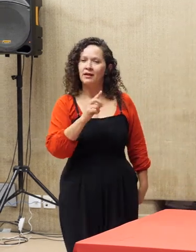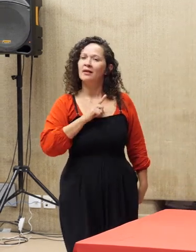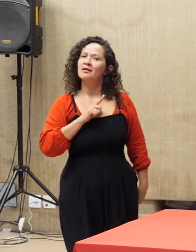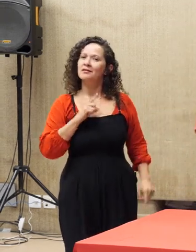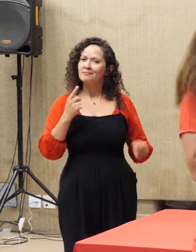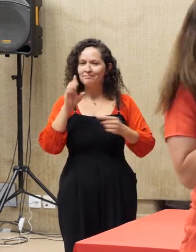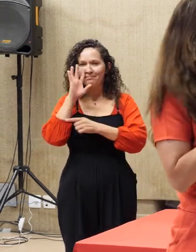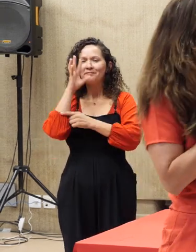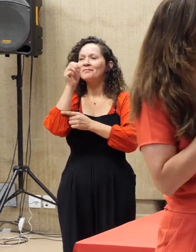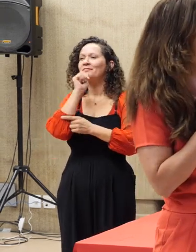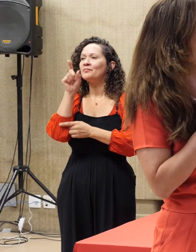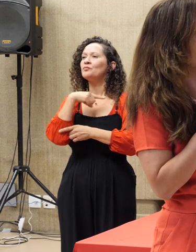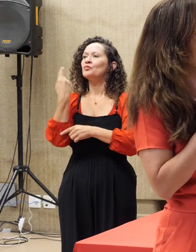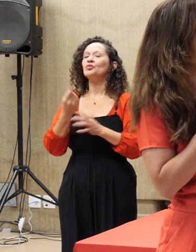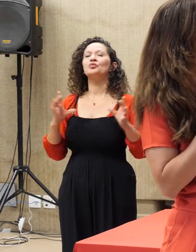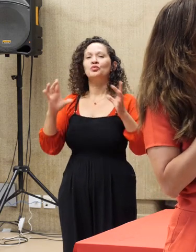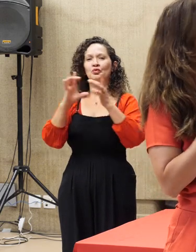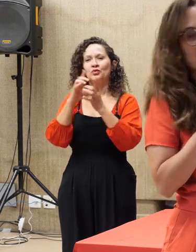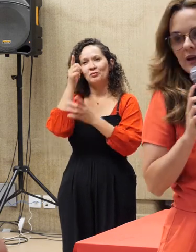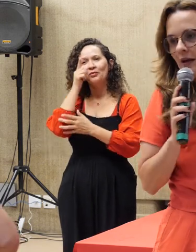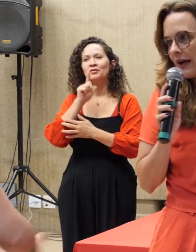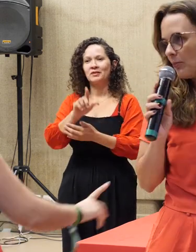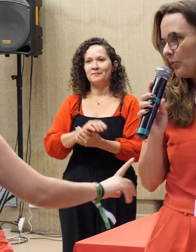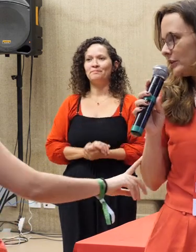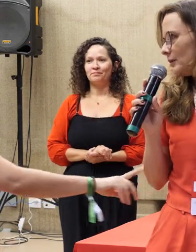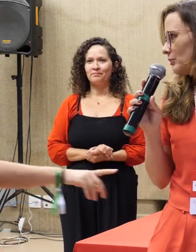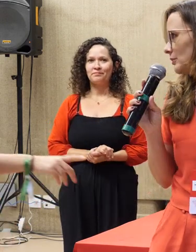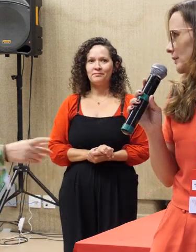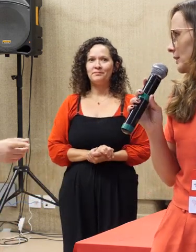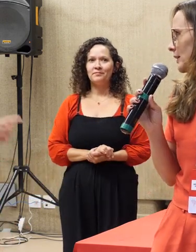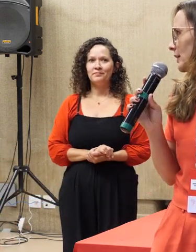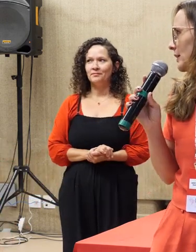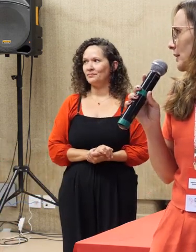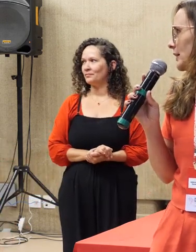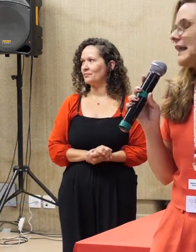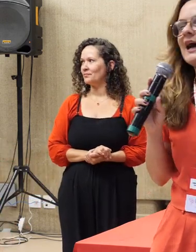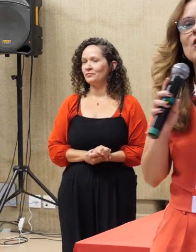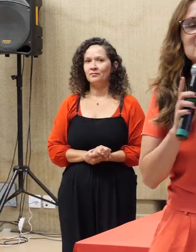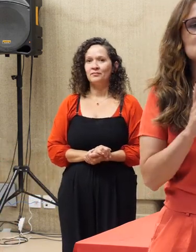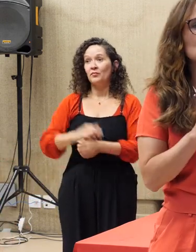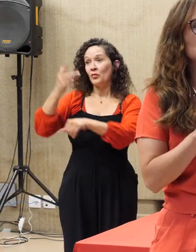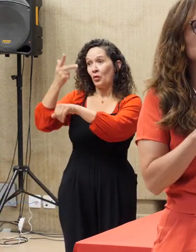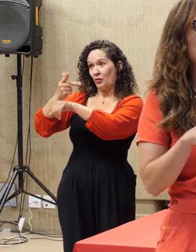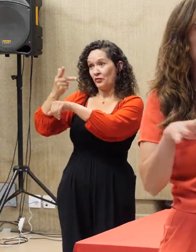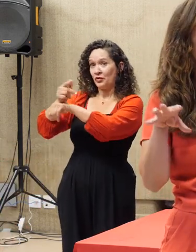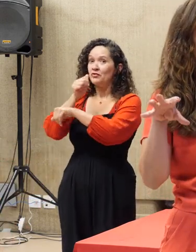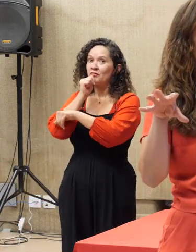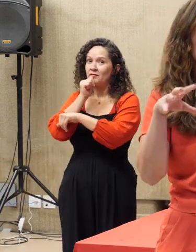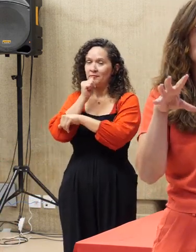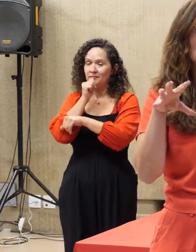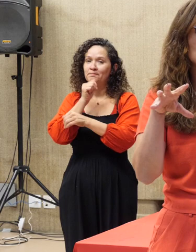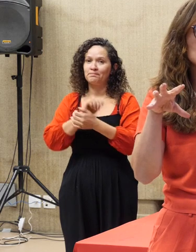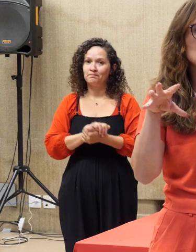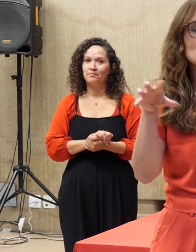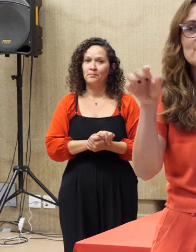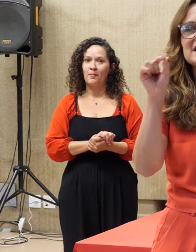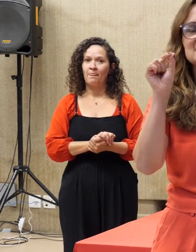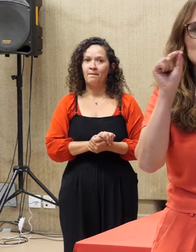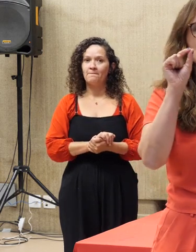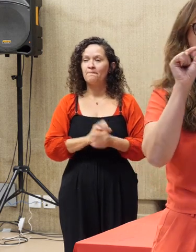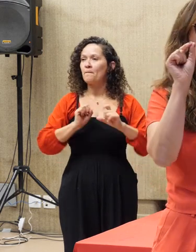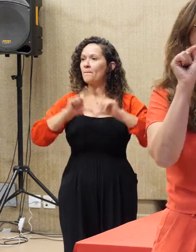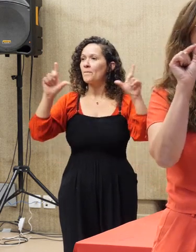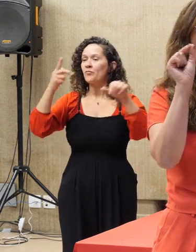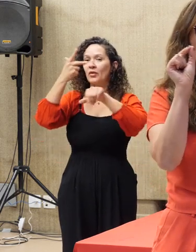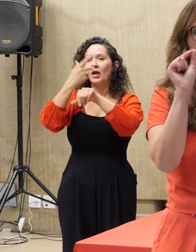ter que enfrentar e nós estamos aí juntos para isso, né? Acabou meu tempo? Tá, olha só, gente, aqui eu vou